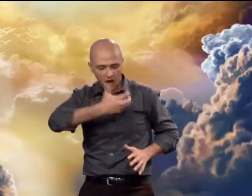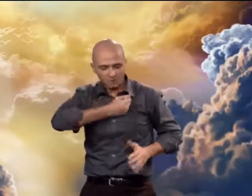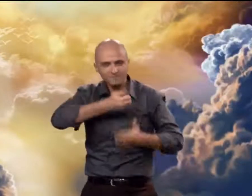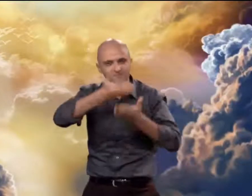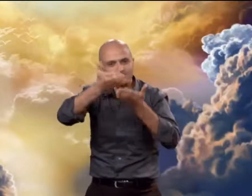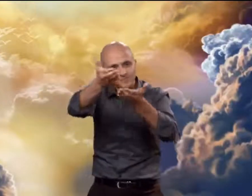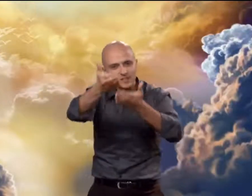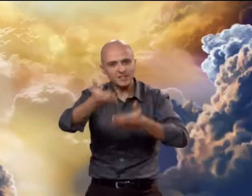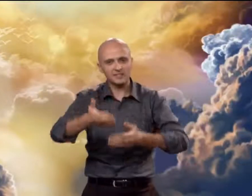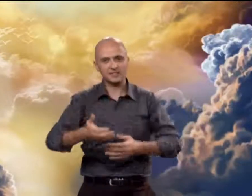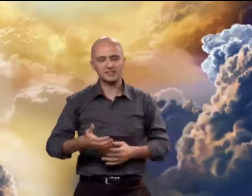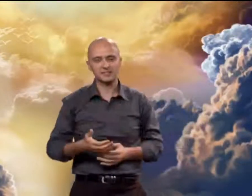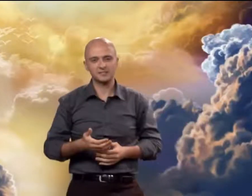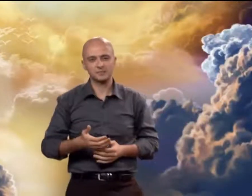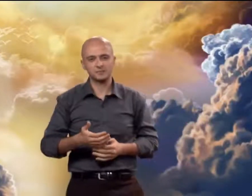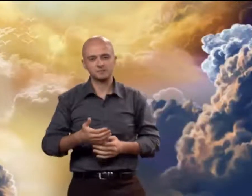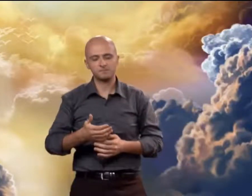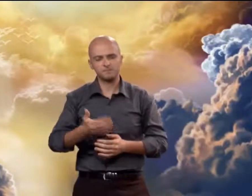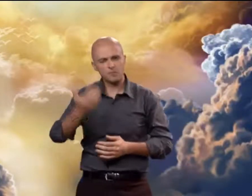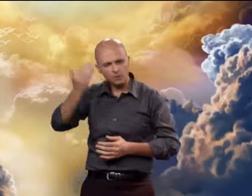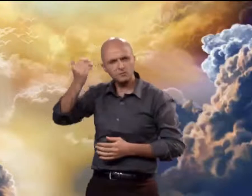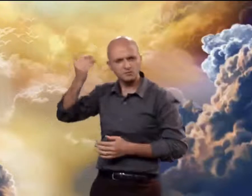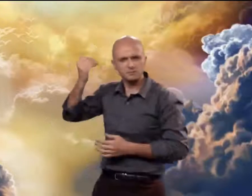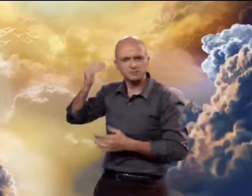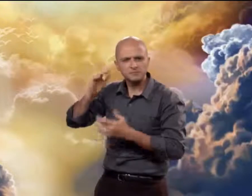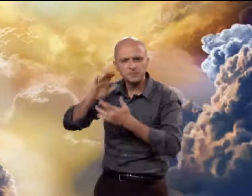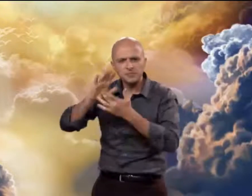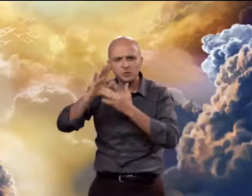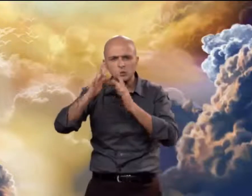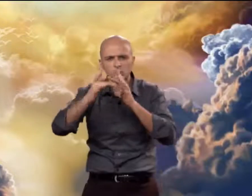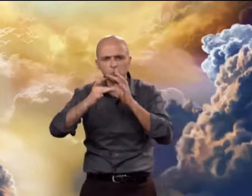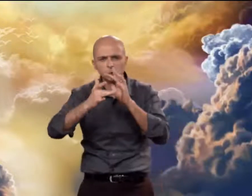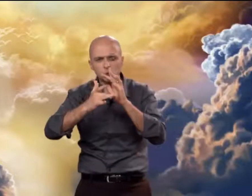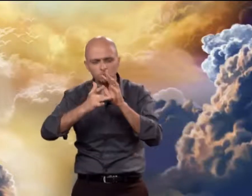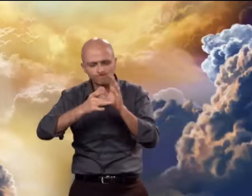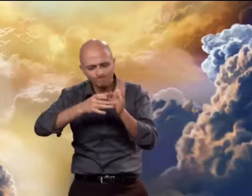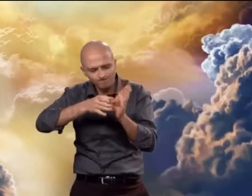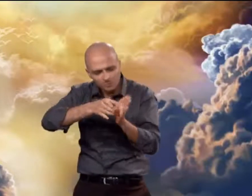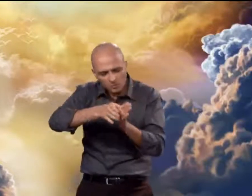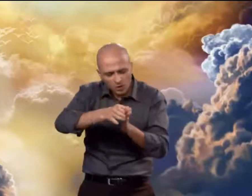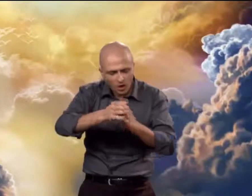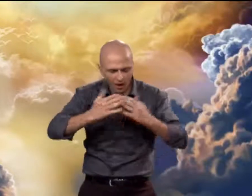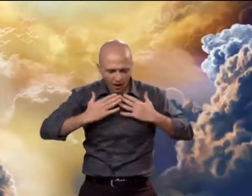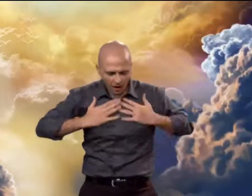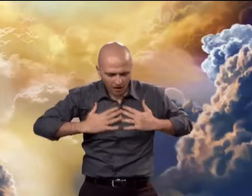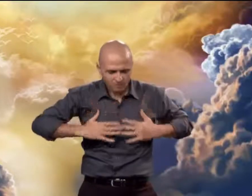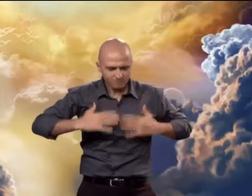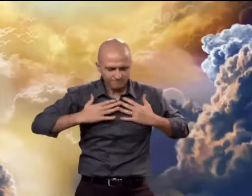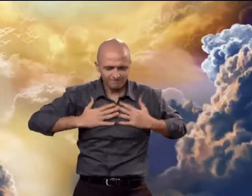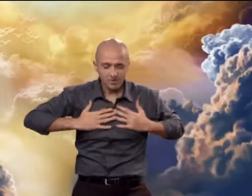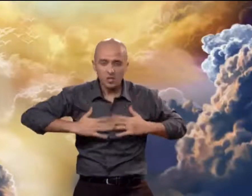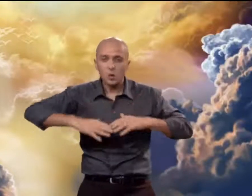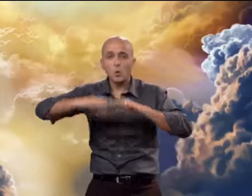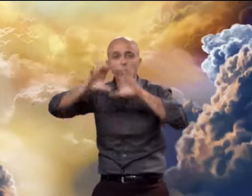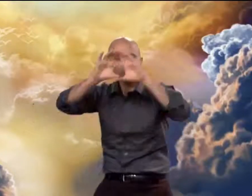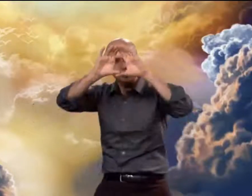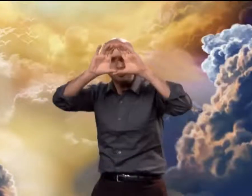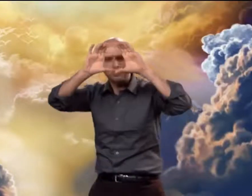viria outra vez. "Na casa de meu Pai há muitos aposentos. Vou preparar-lhes lugar. E se eu for, voltarei